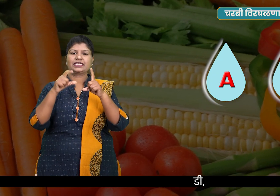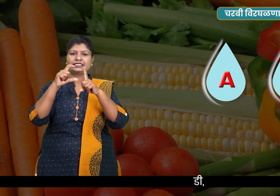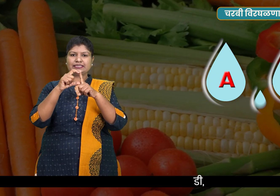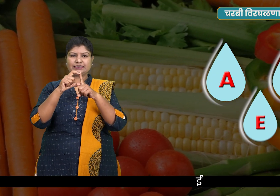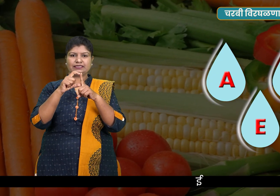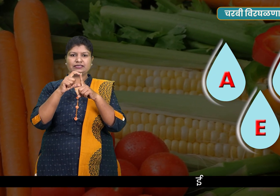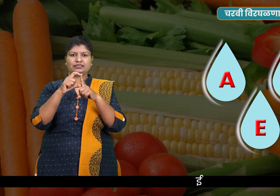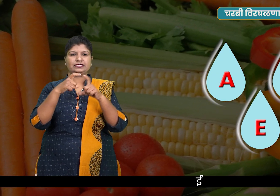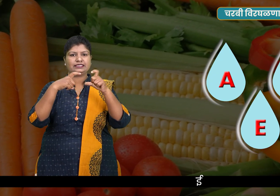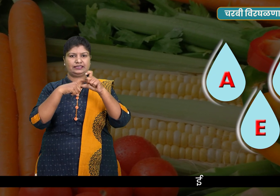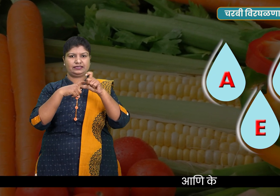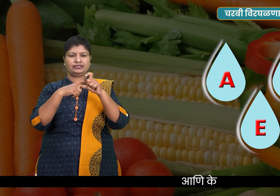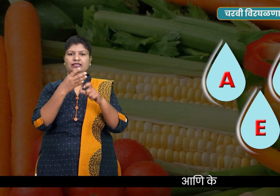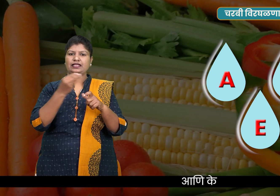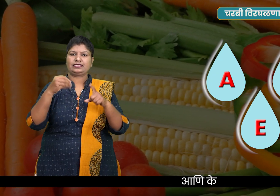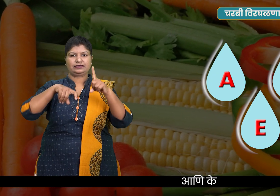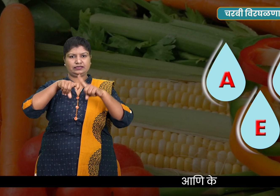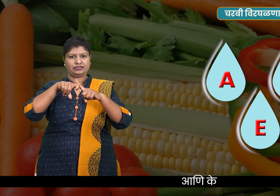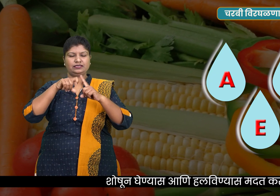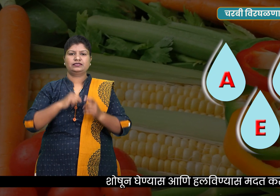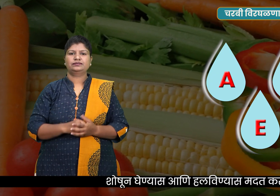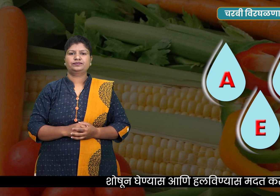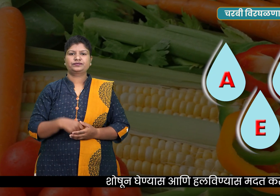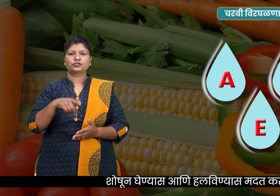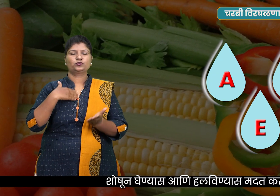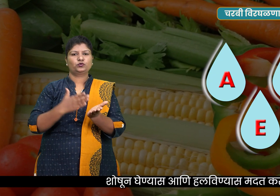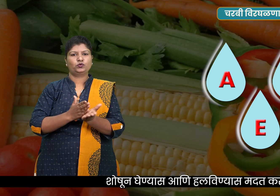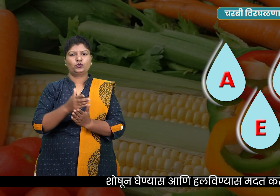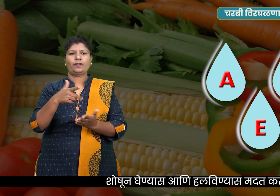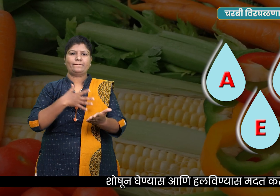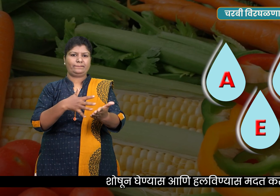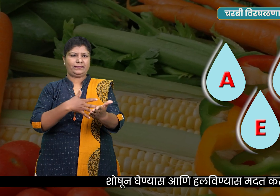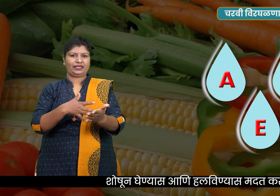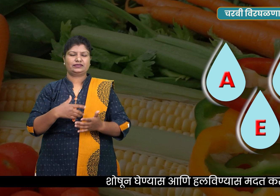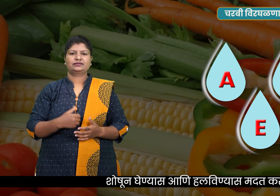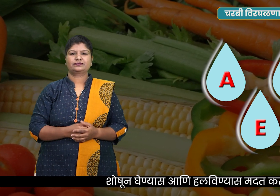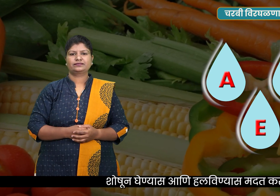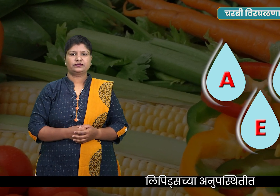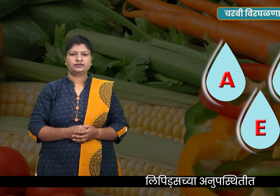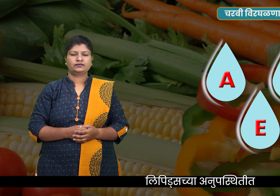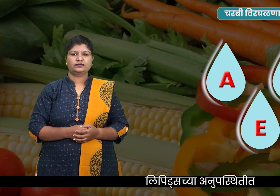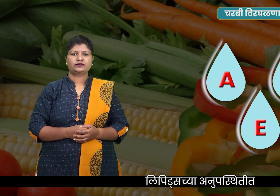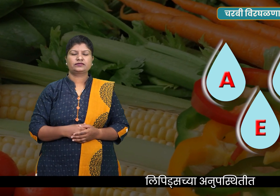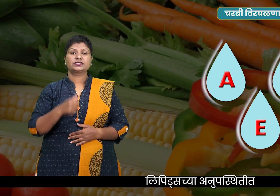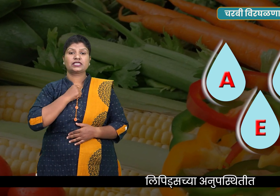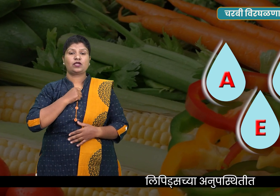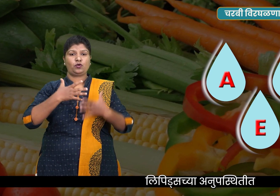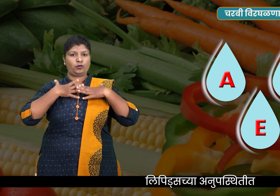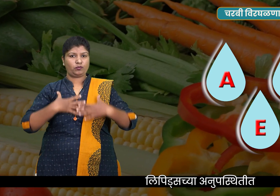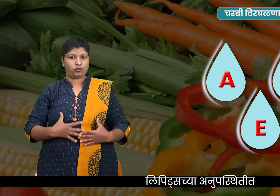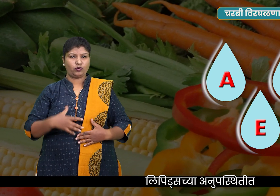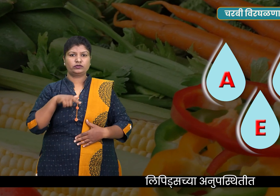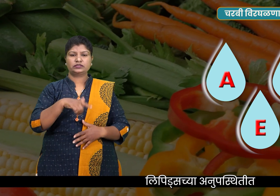डी, ई आणि के शोषून घेण्यास आणि हलविण्यास मदत करते. लिपिड्सच्या